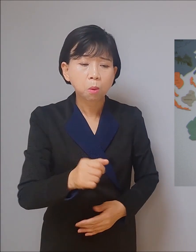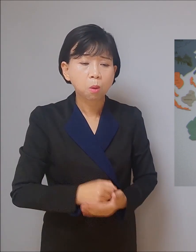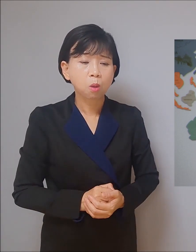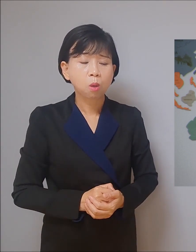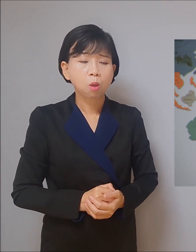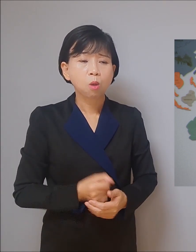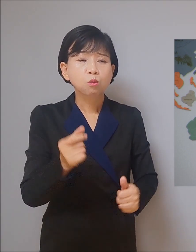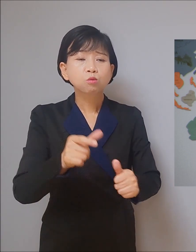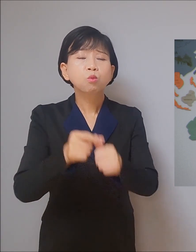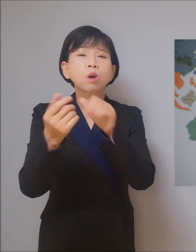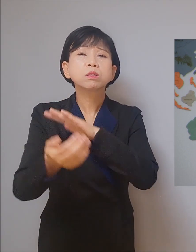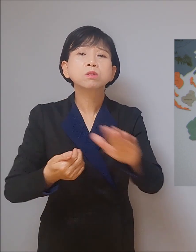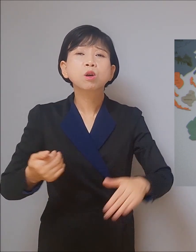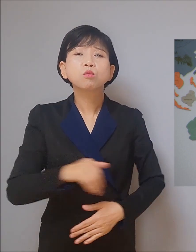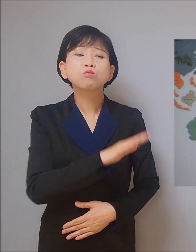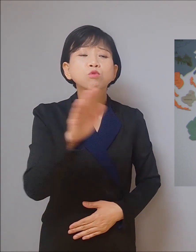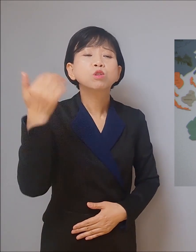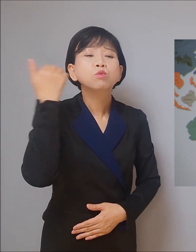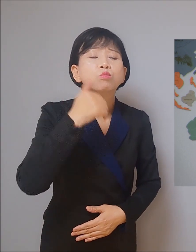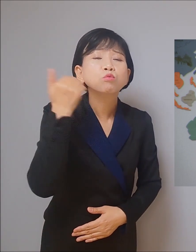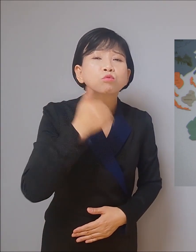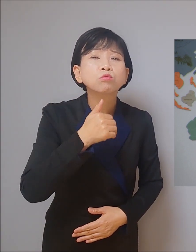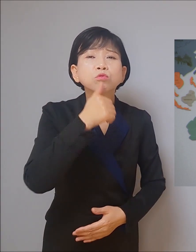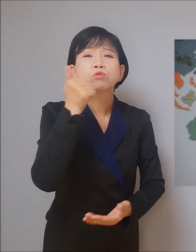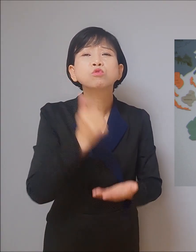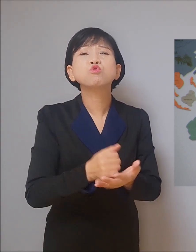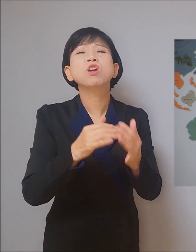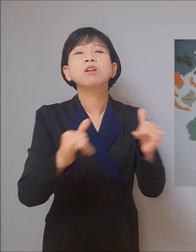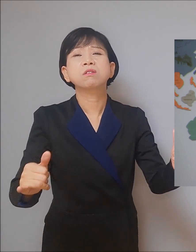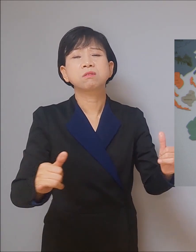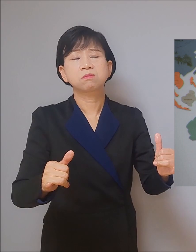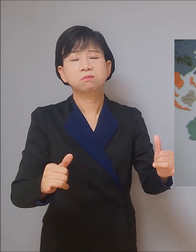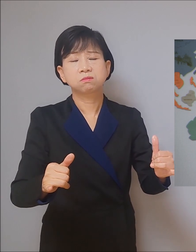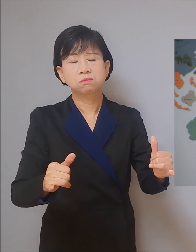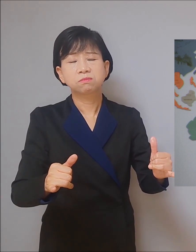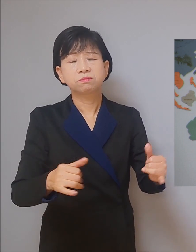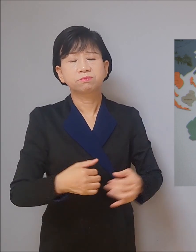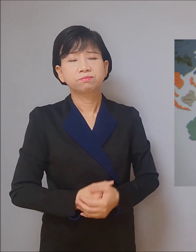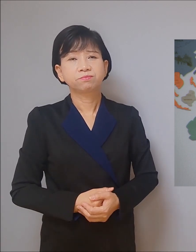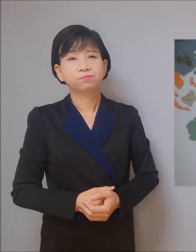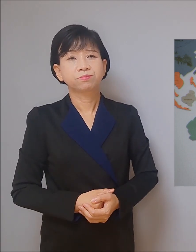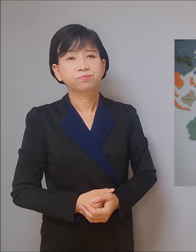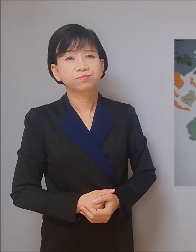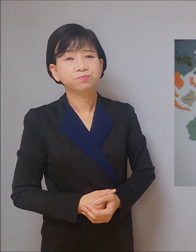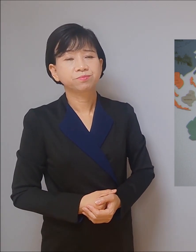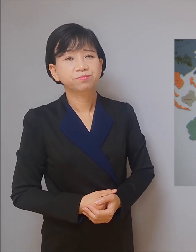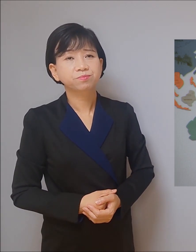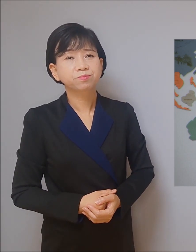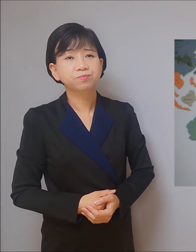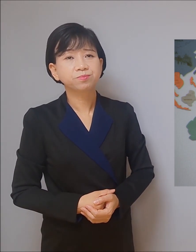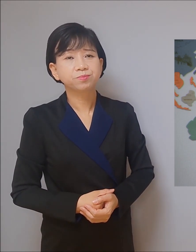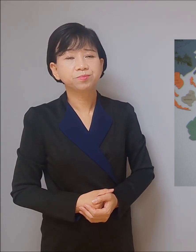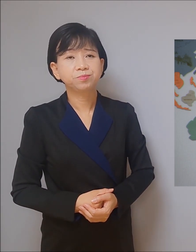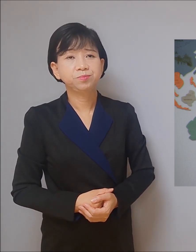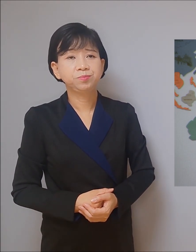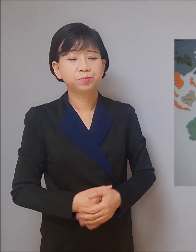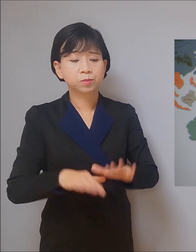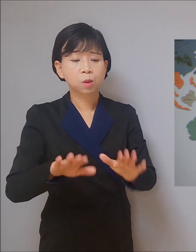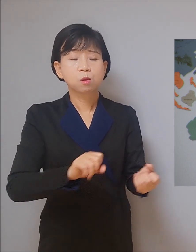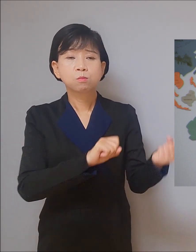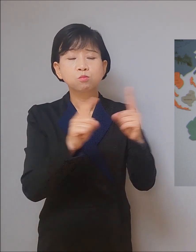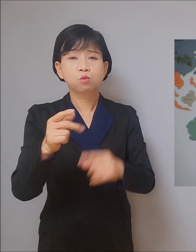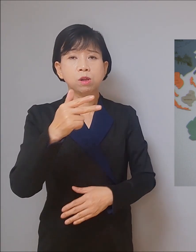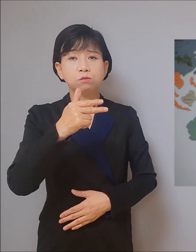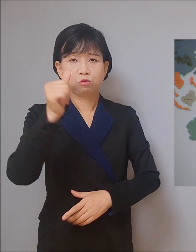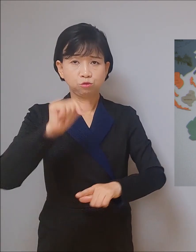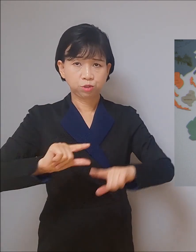우리의 상태이겠지요. 우리가 어떤 상태인지 지금 알아둘 게 필요합니다. 그래야 오늘 부활주일이